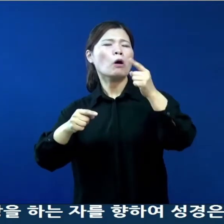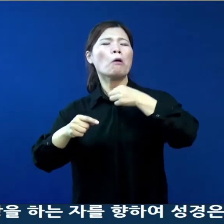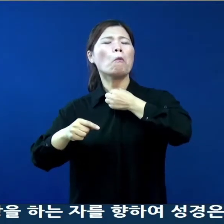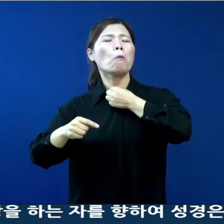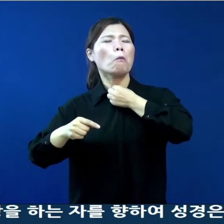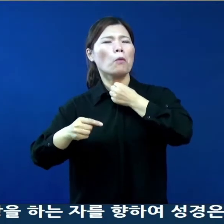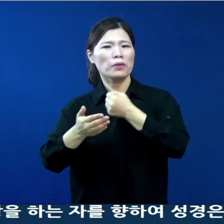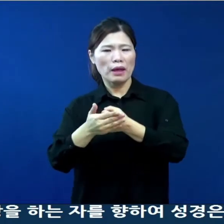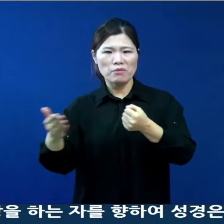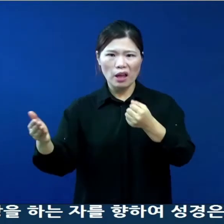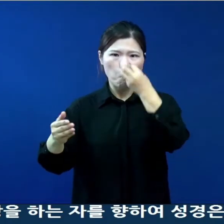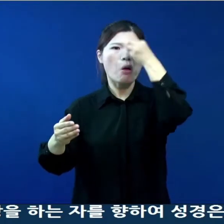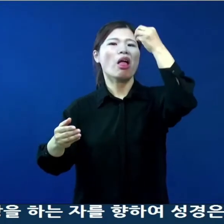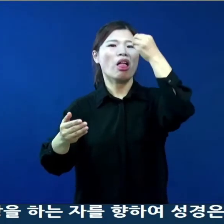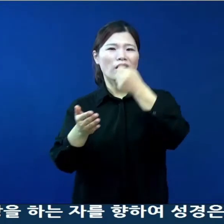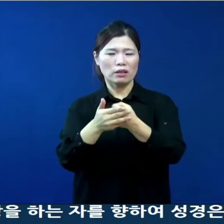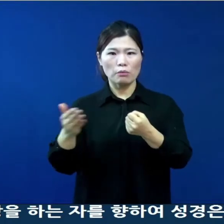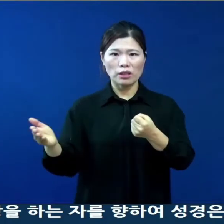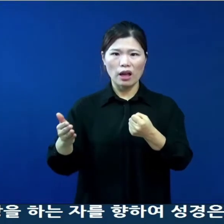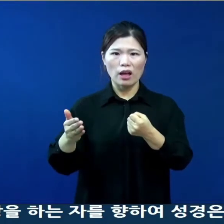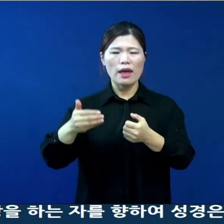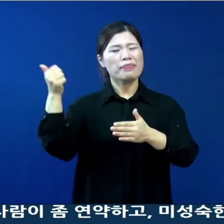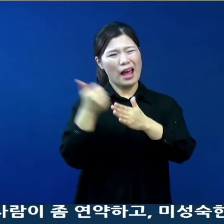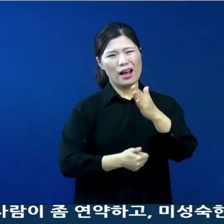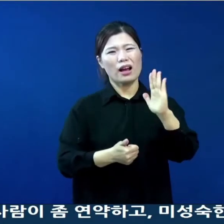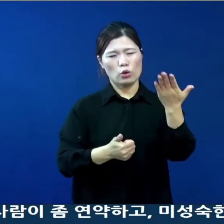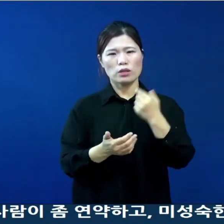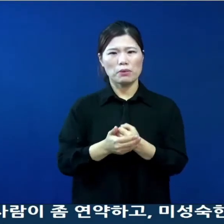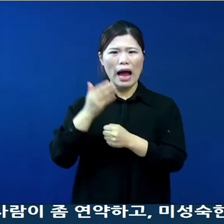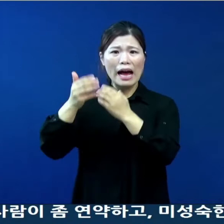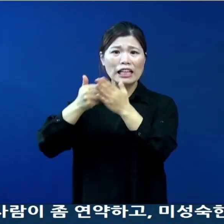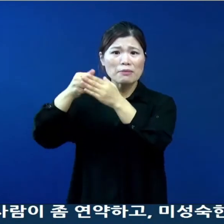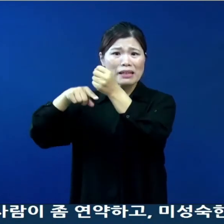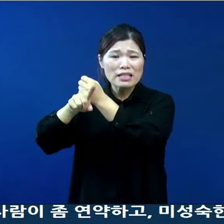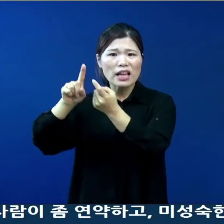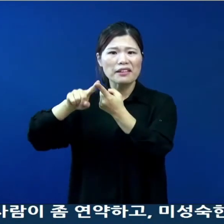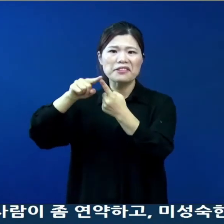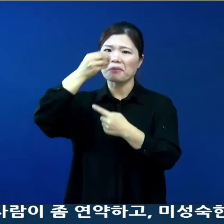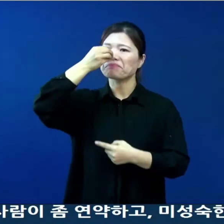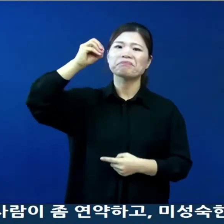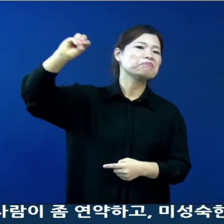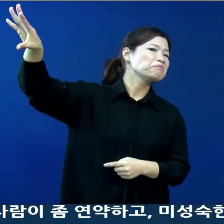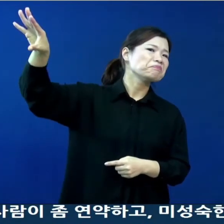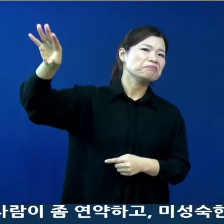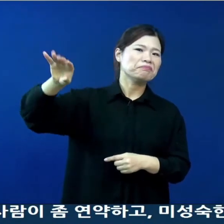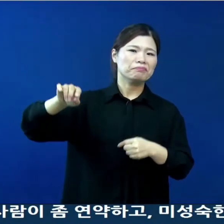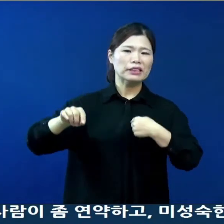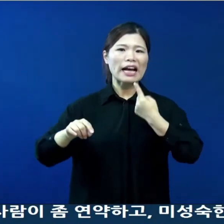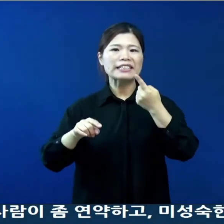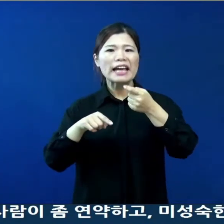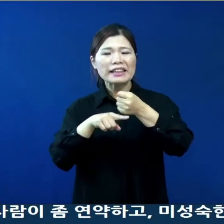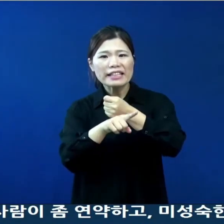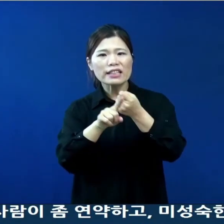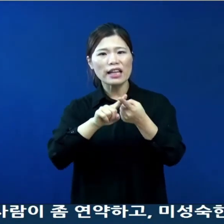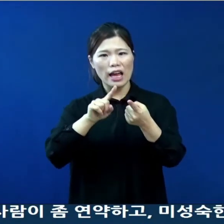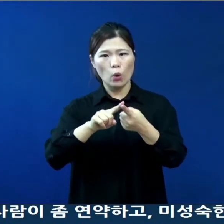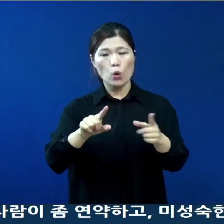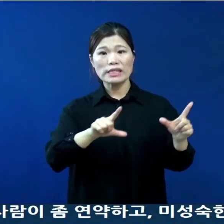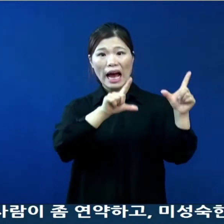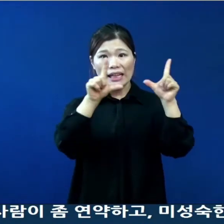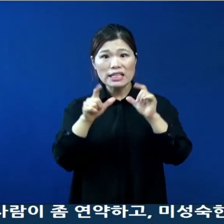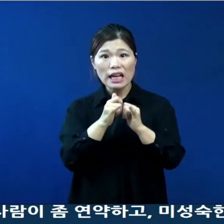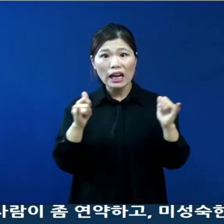아니겠습니까? 하나님의 뜻을 보고 들었음에도 불구하고 하나님의 뜻을 무시하고 자기 뜻대로만 살아가는